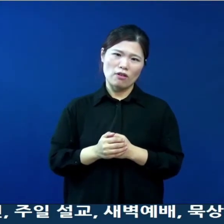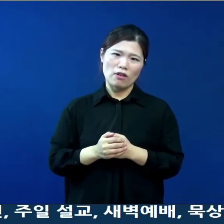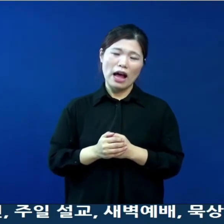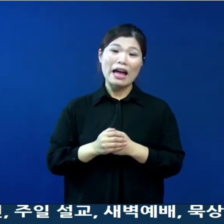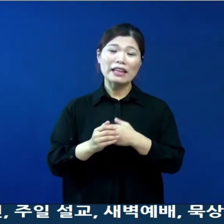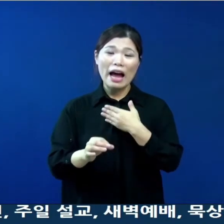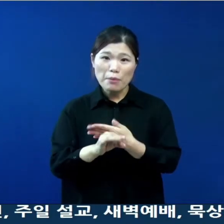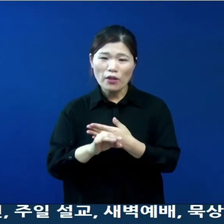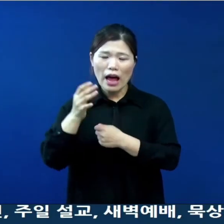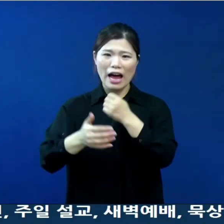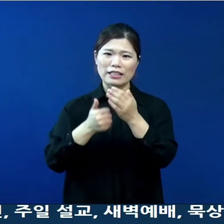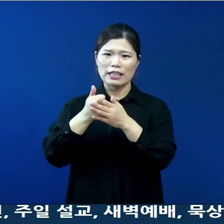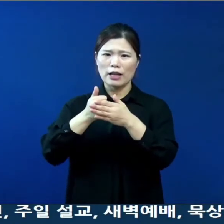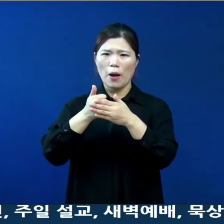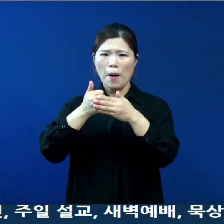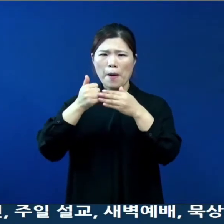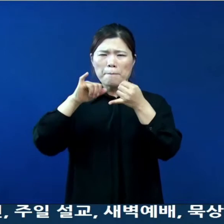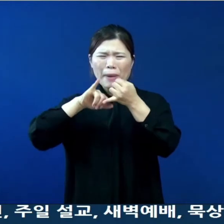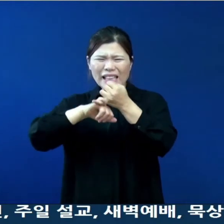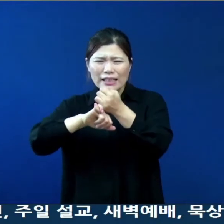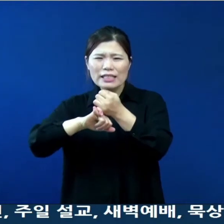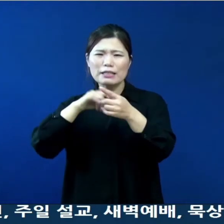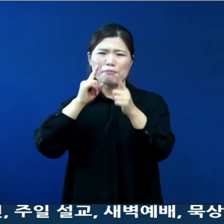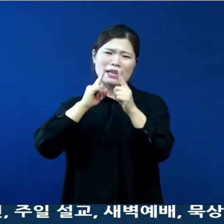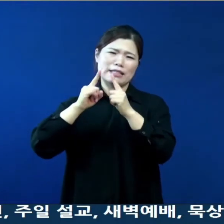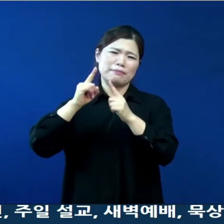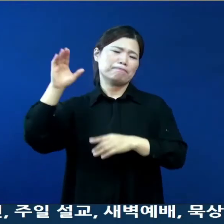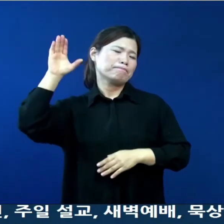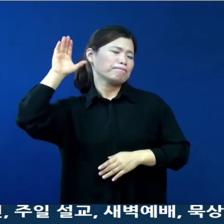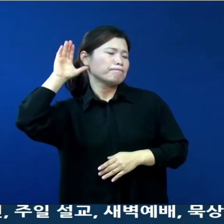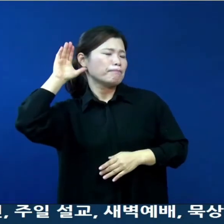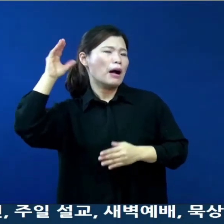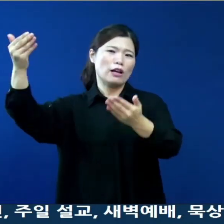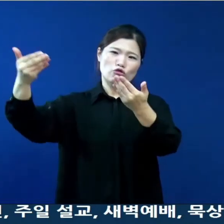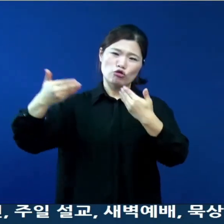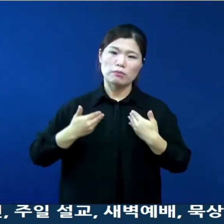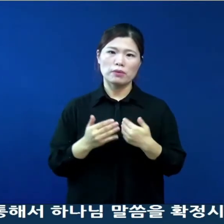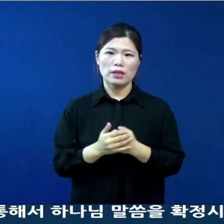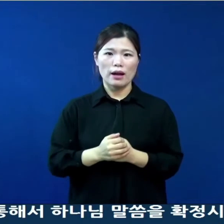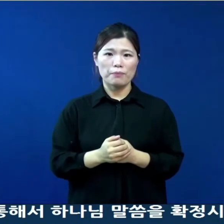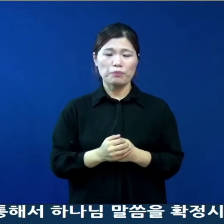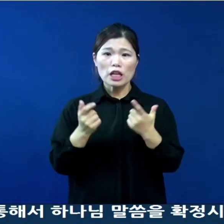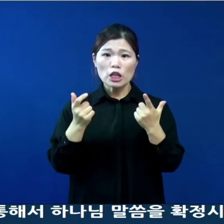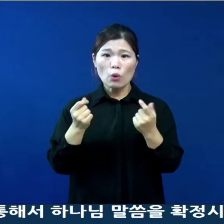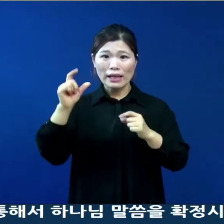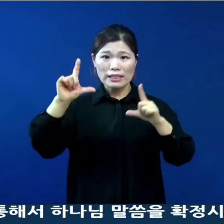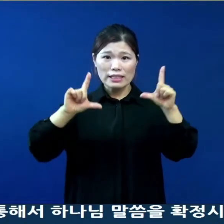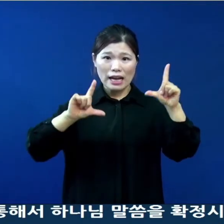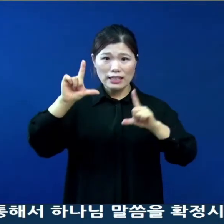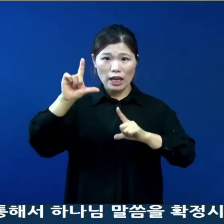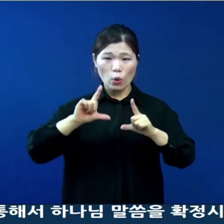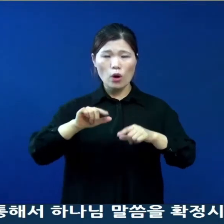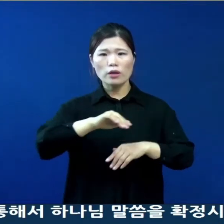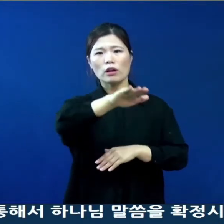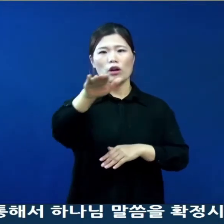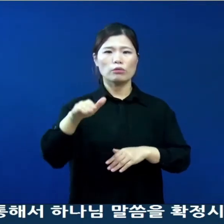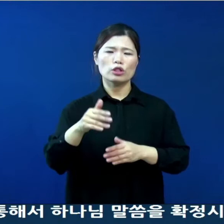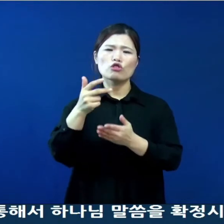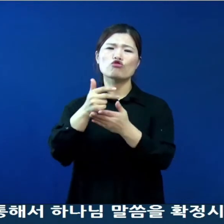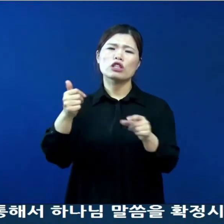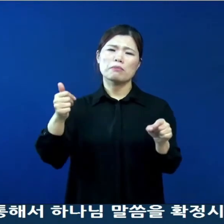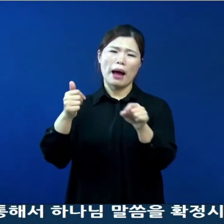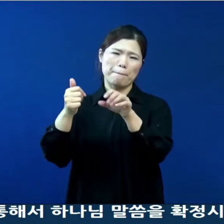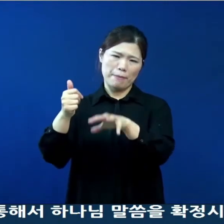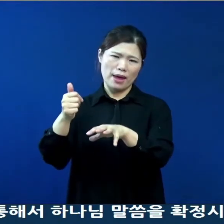반드시 말씀해 주신다라고 하는 거죠. 그래서 그런 자세를 가지고 주님 앞에 나가면 하나님의